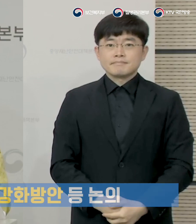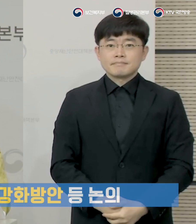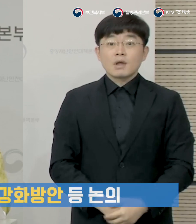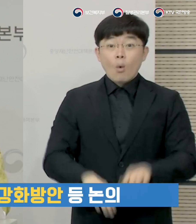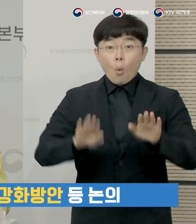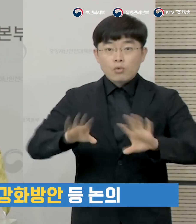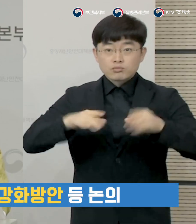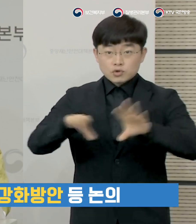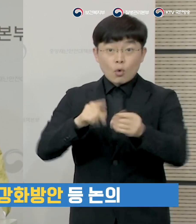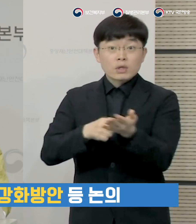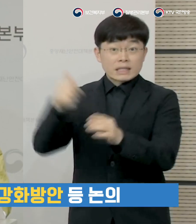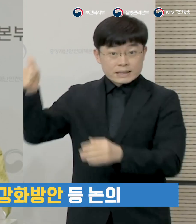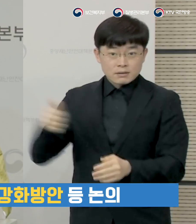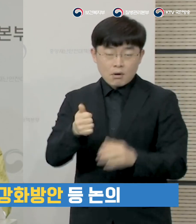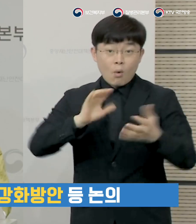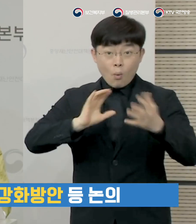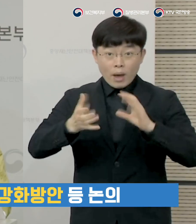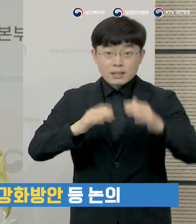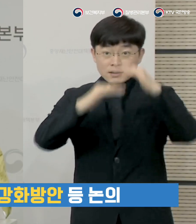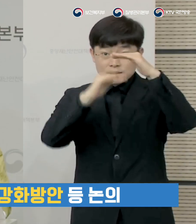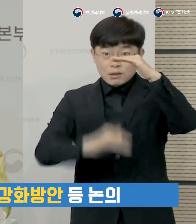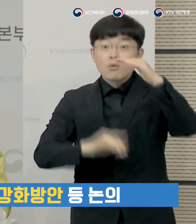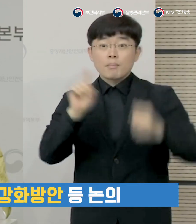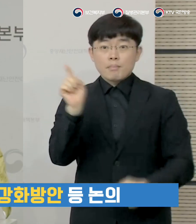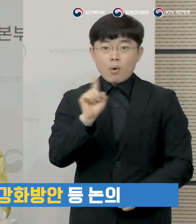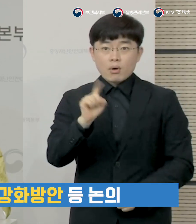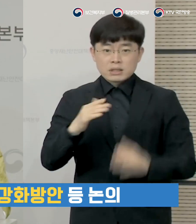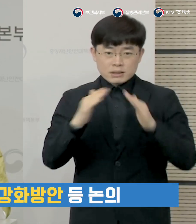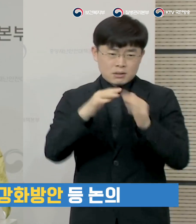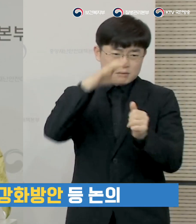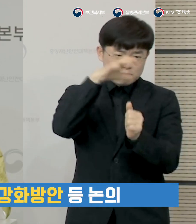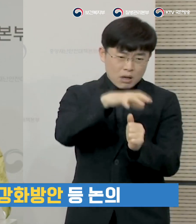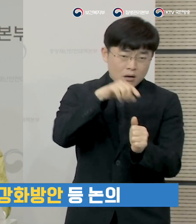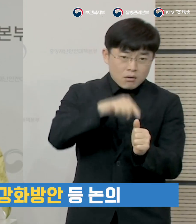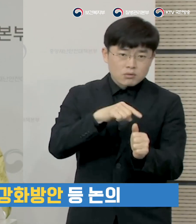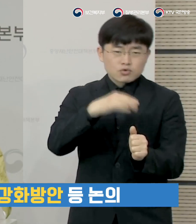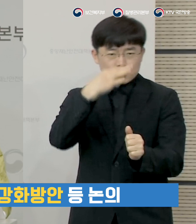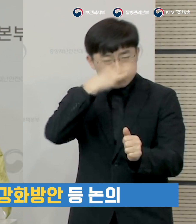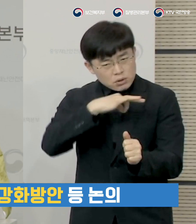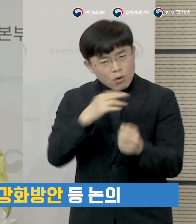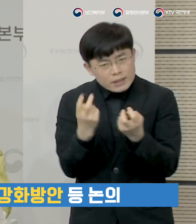오늘 국무총리 주재로 열린 중대본 회의에서는 자가격리 실효성 강화 방안,